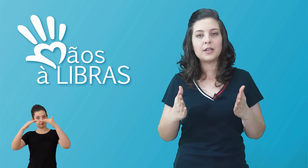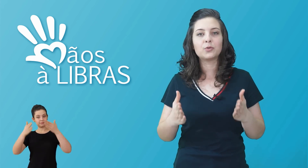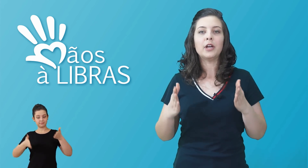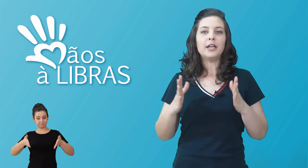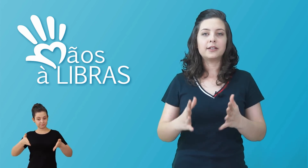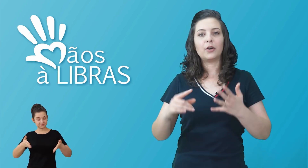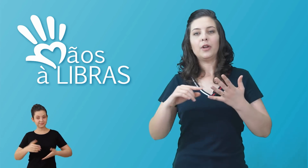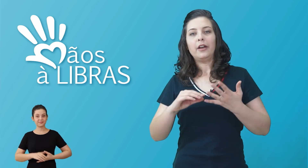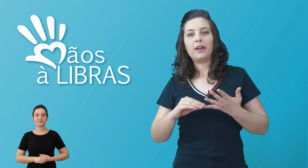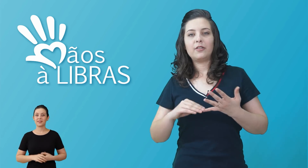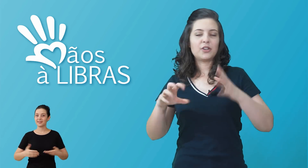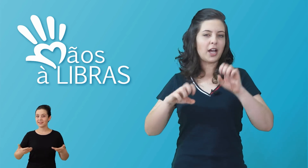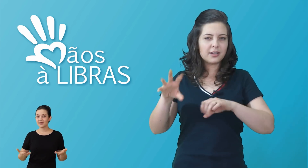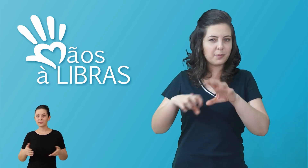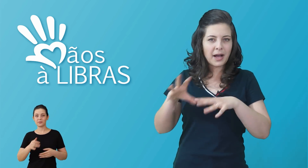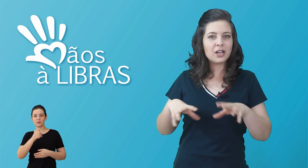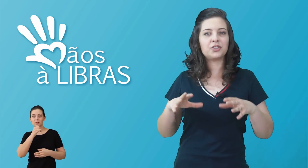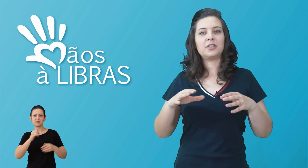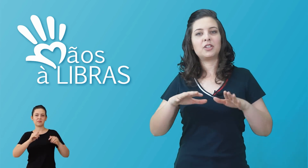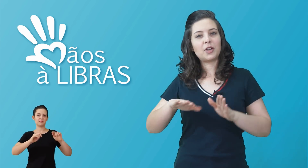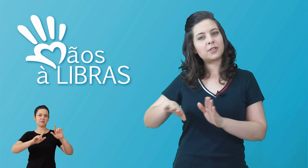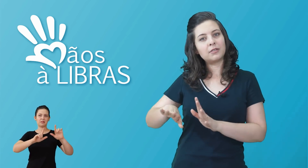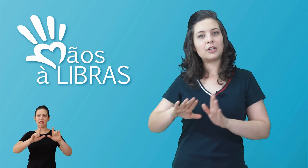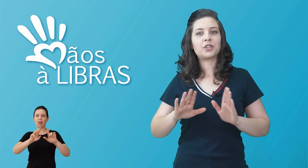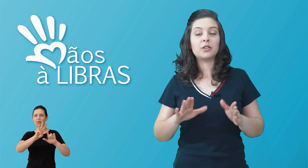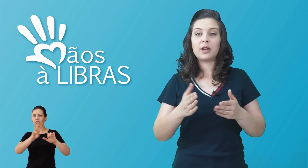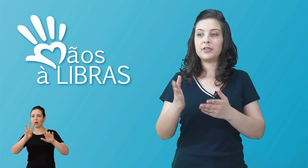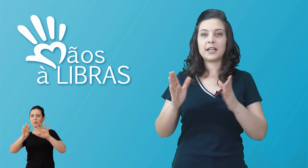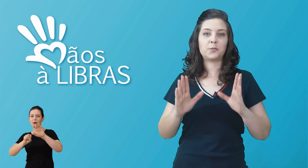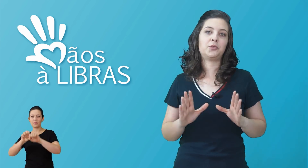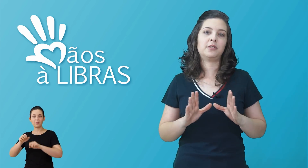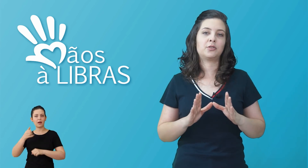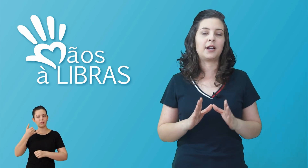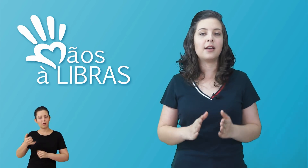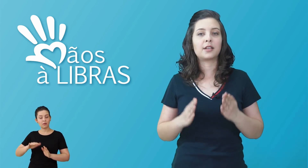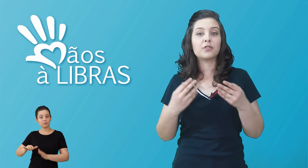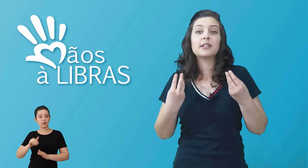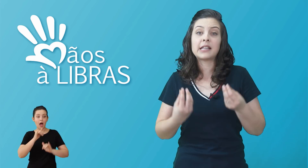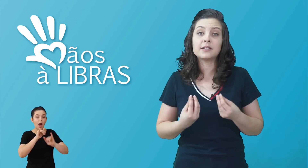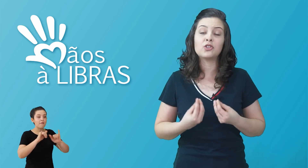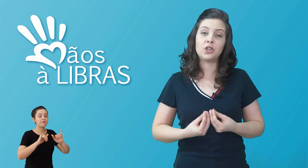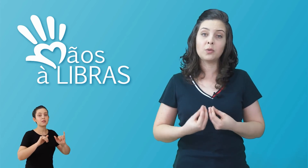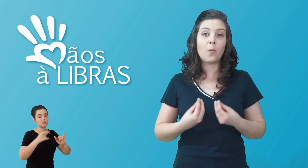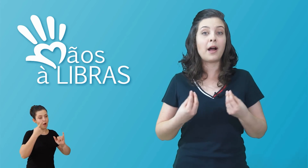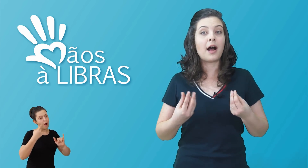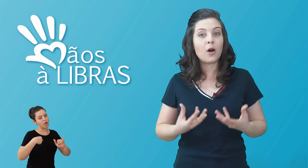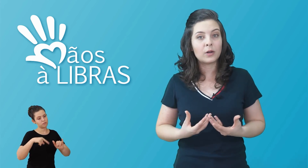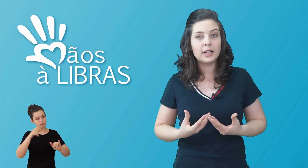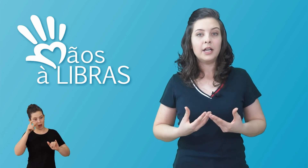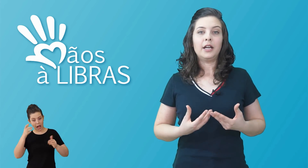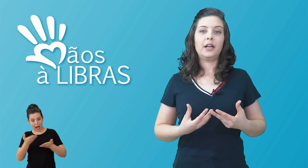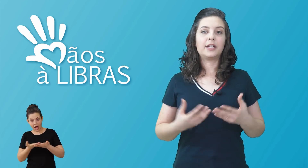nesse período. Então, fechar aí páginas, deixar o celular de canto e avisar as pessoas na sua casa que você está assistindo a